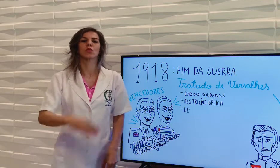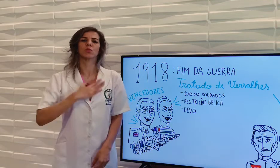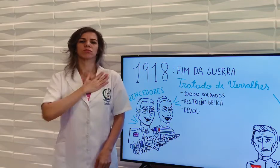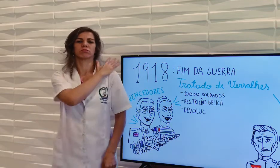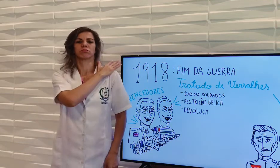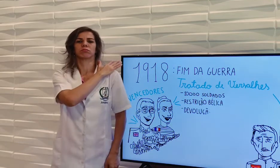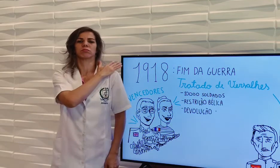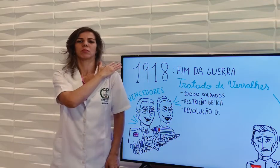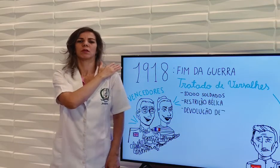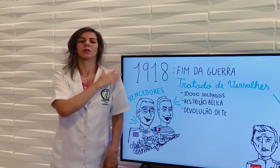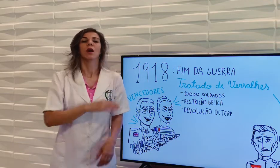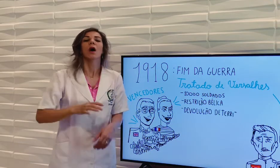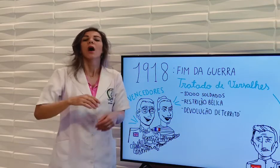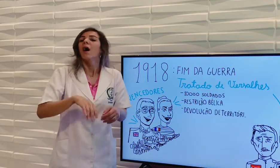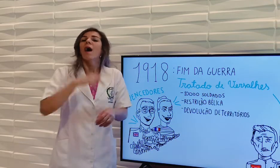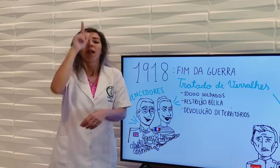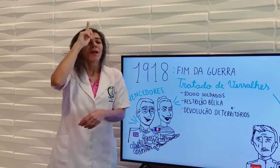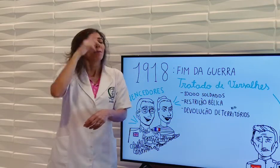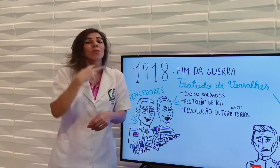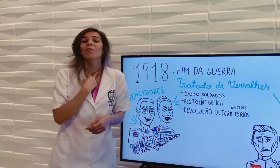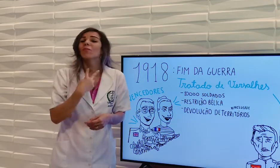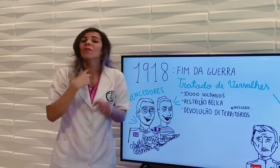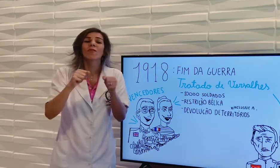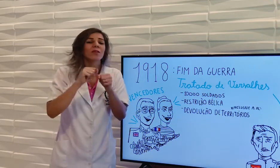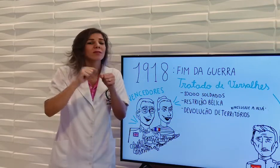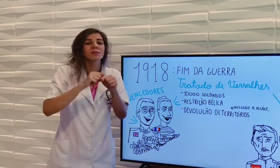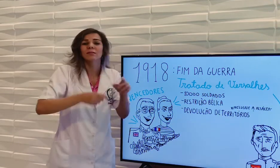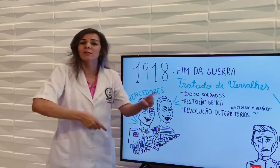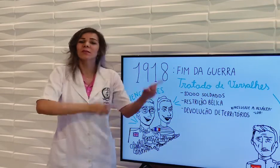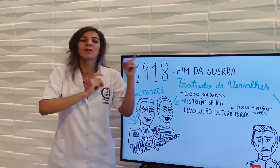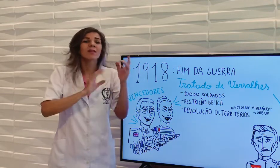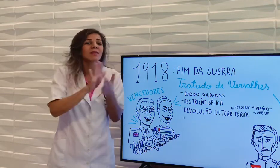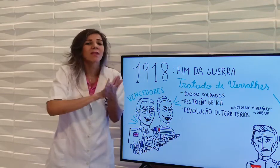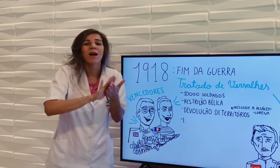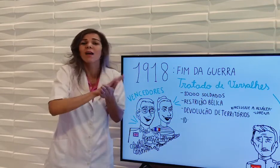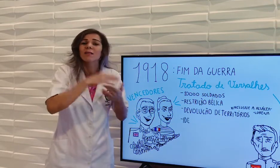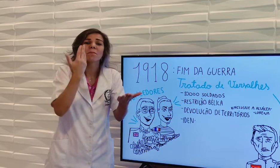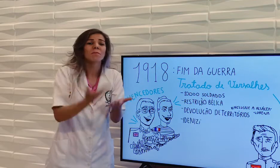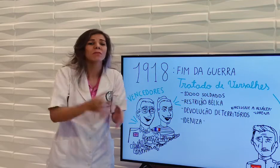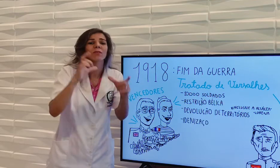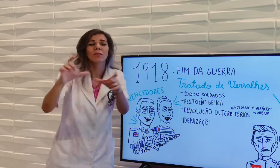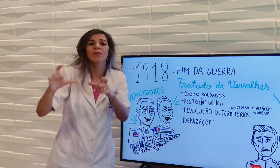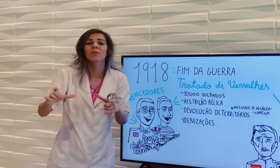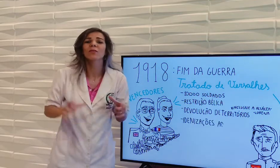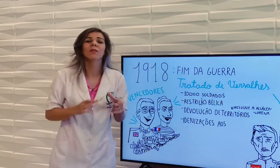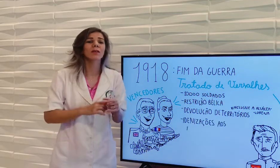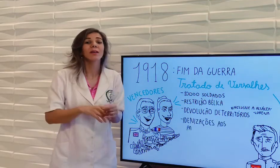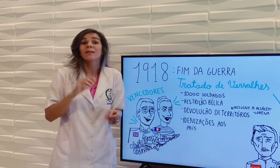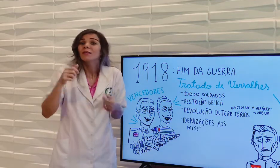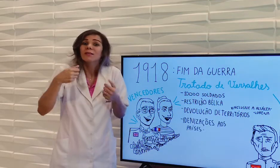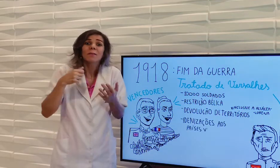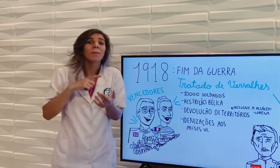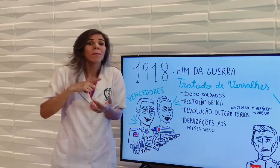perdeu suas colônias, houve a redistribuição de suas terras e ela ainda deveria pagar indenizações aos países